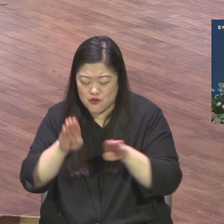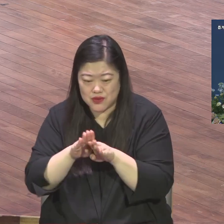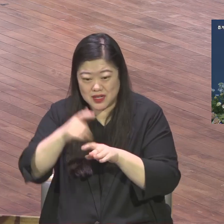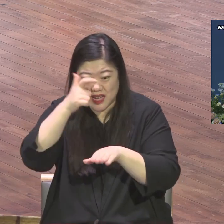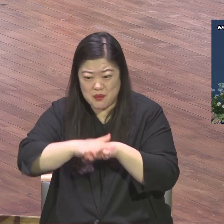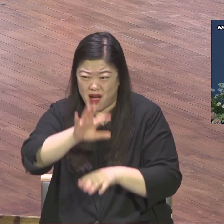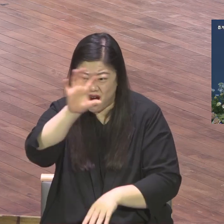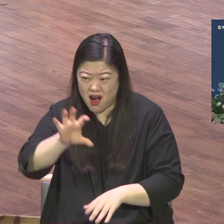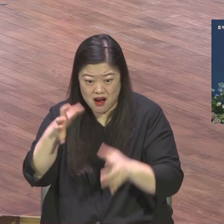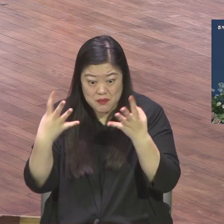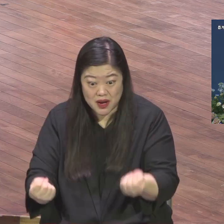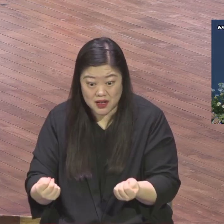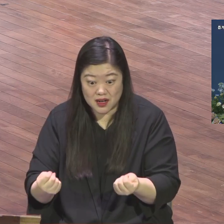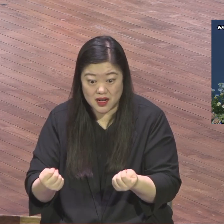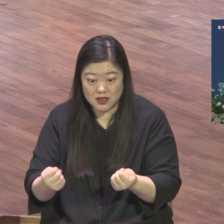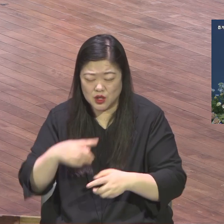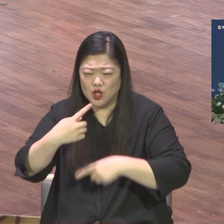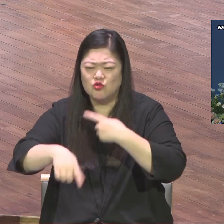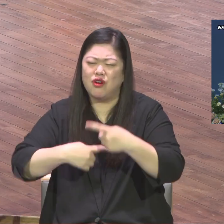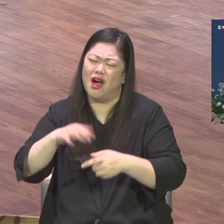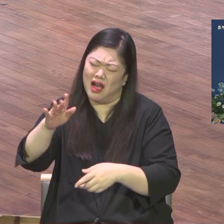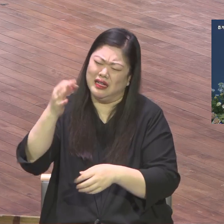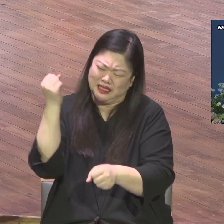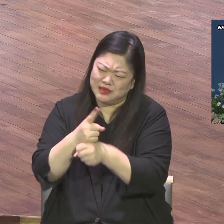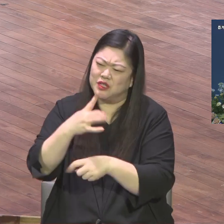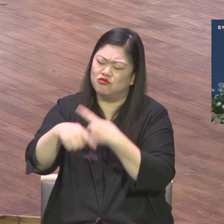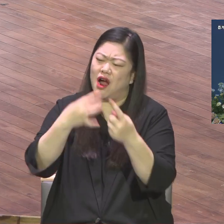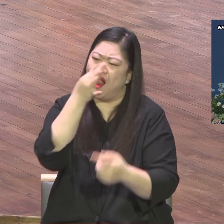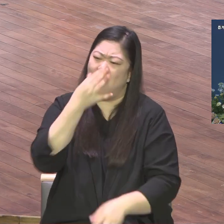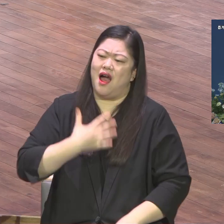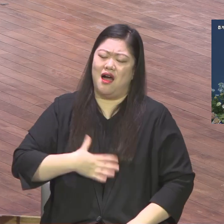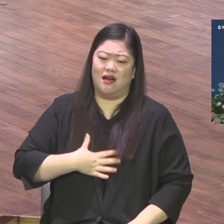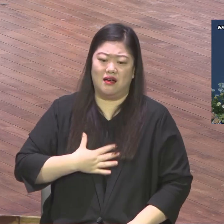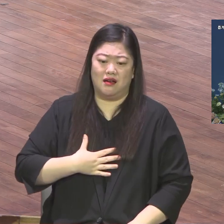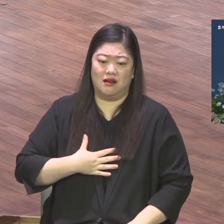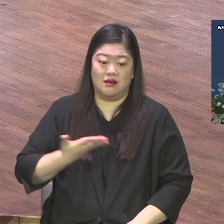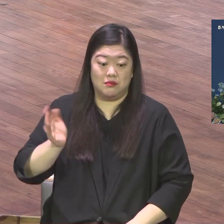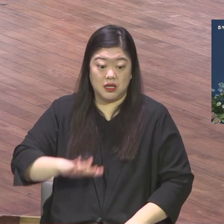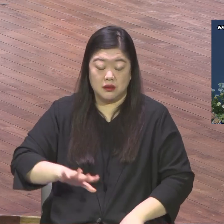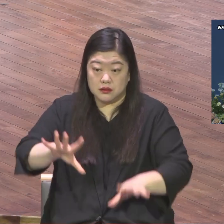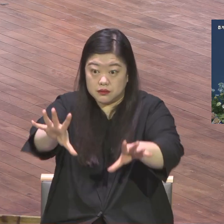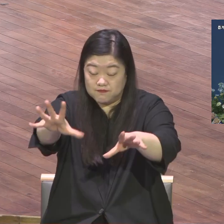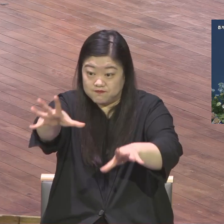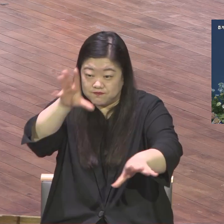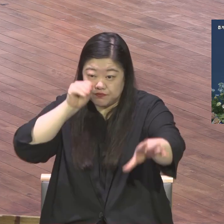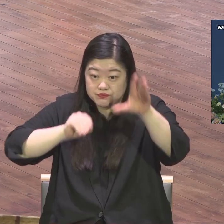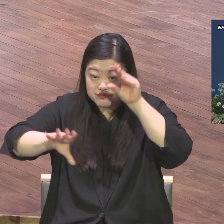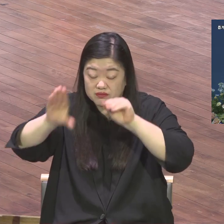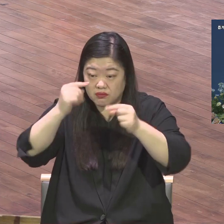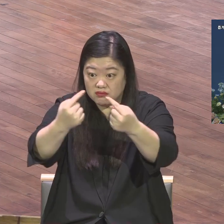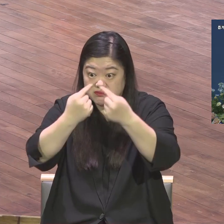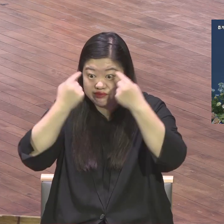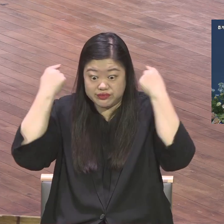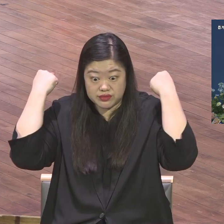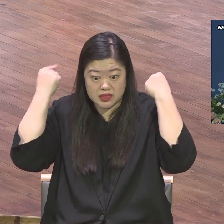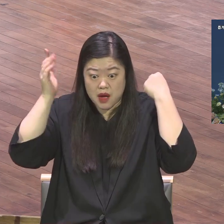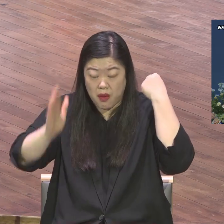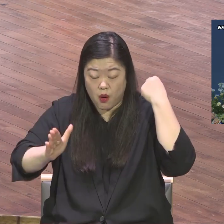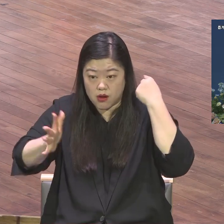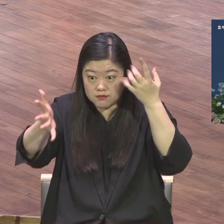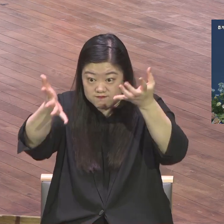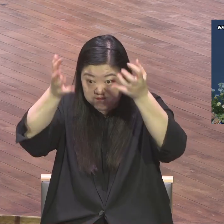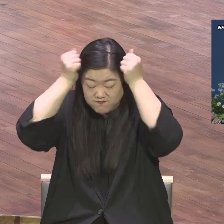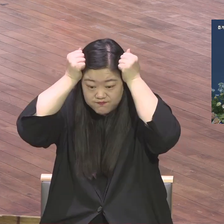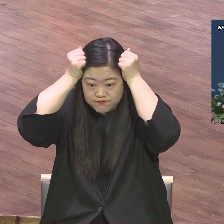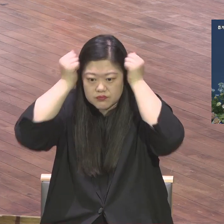먼저 그야말로 하나님 망대, 다시 말하면 말씀의 망대가 세워져야 돼요. 말씀 망대. 말씀